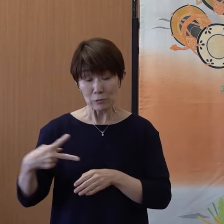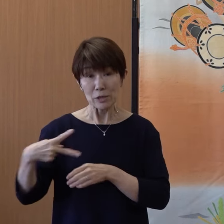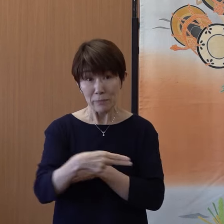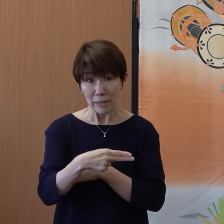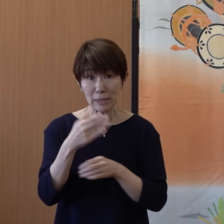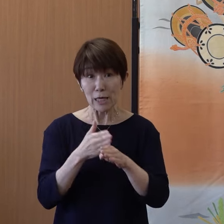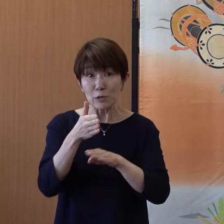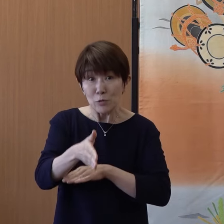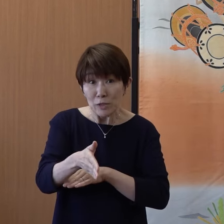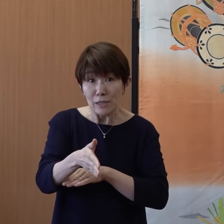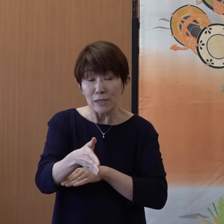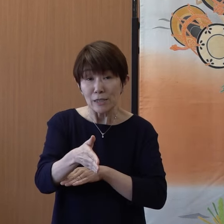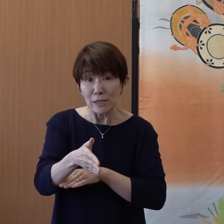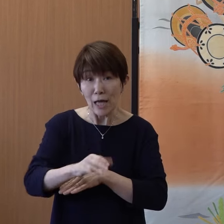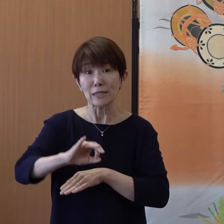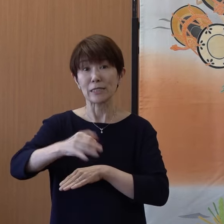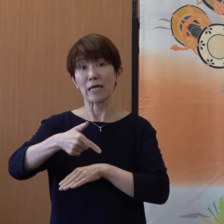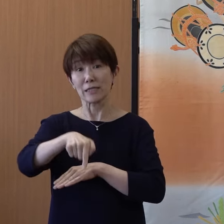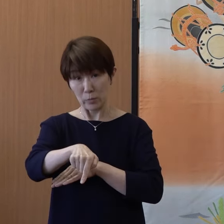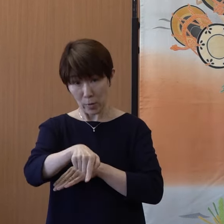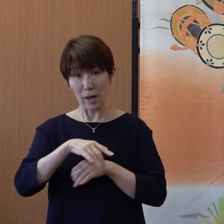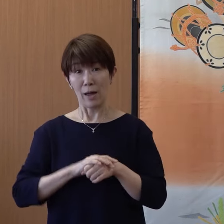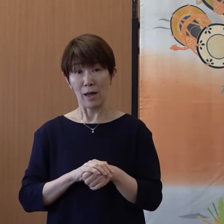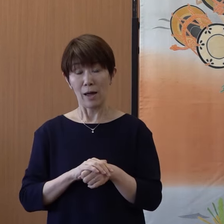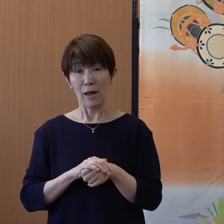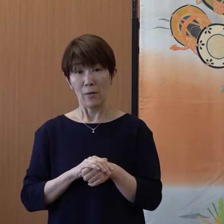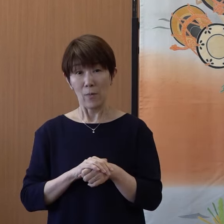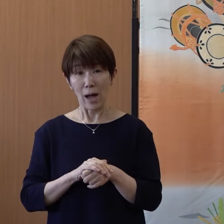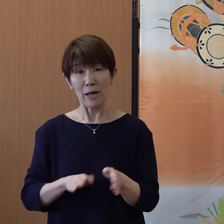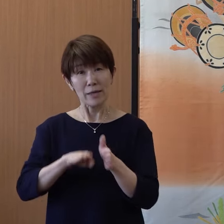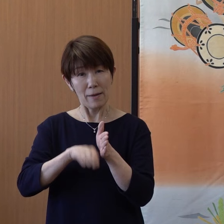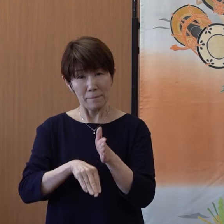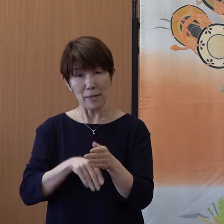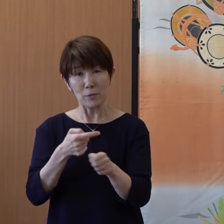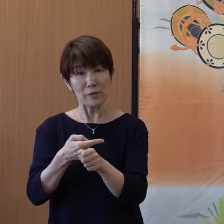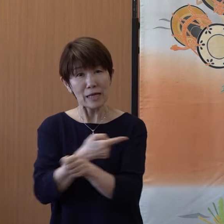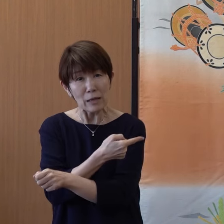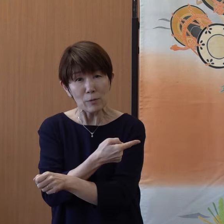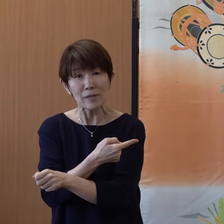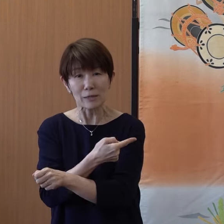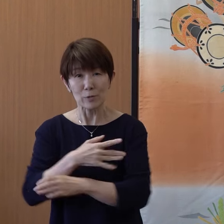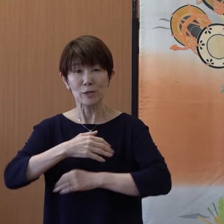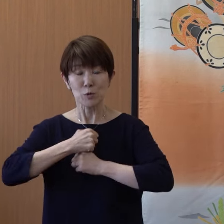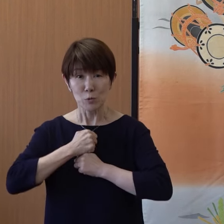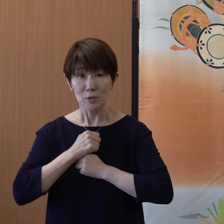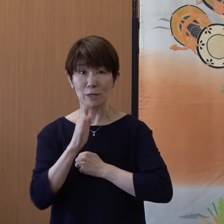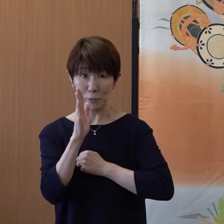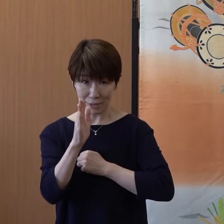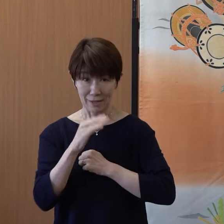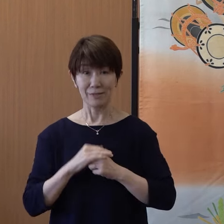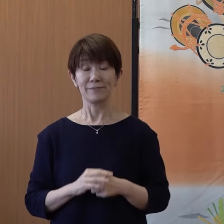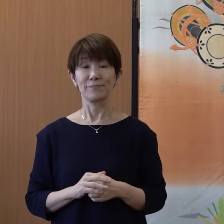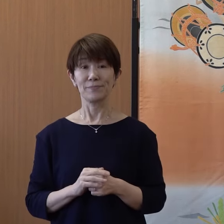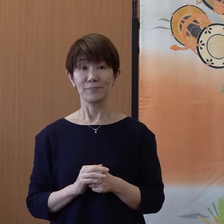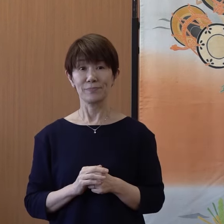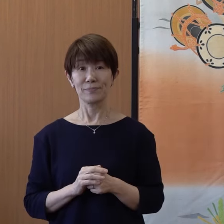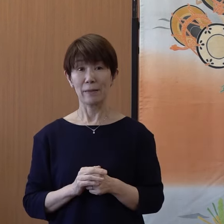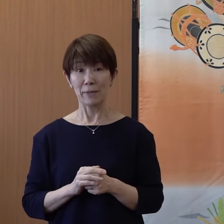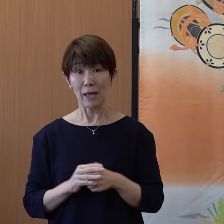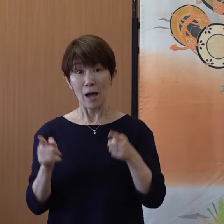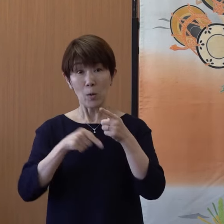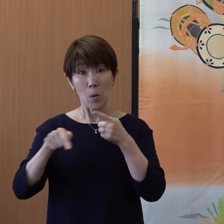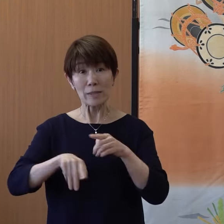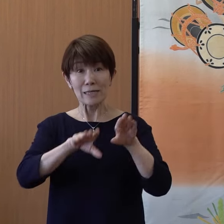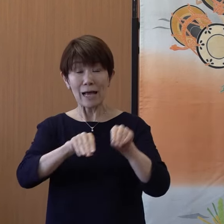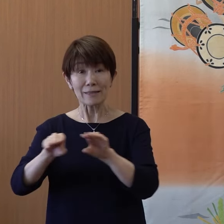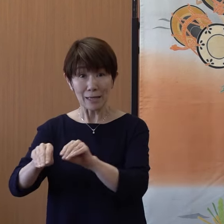分の固定資産税等については減免の対象外となりますのでご注意ください。また公費解体等